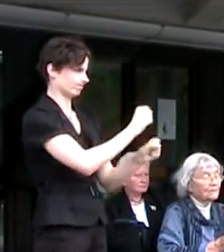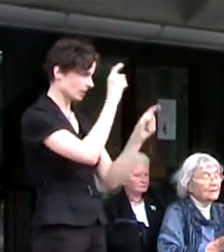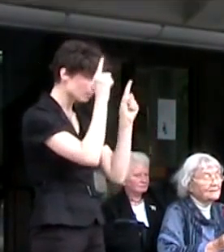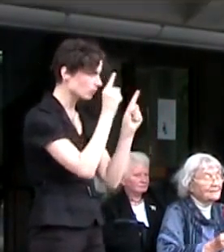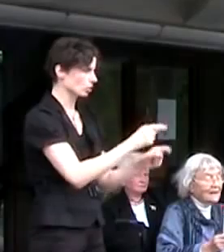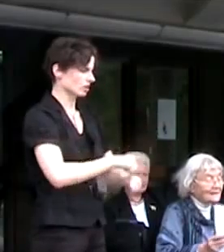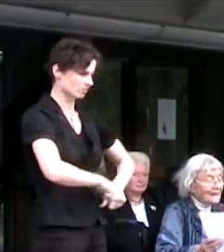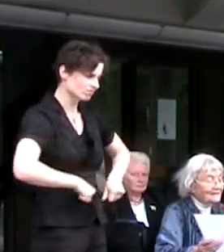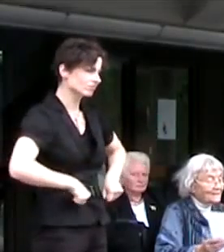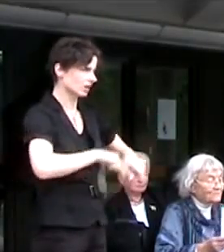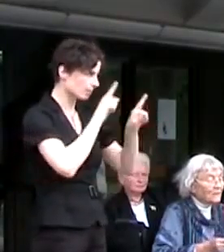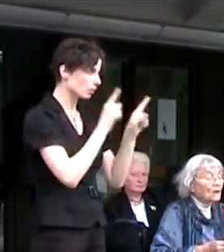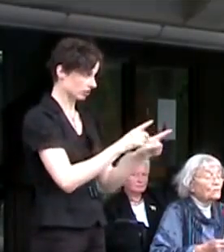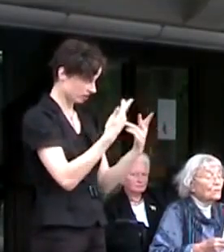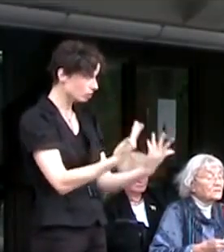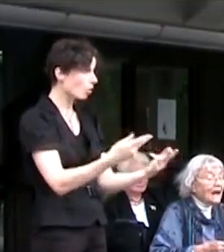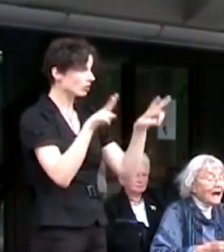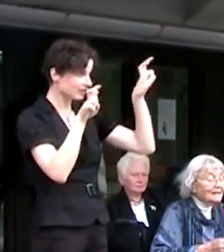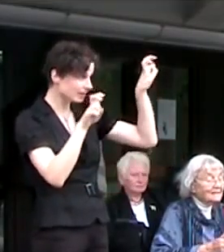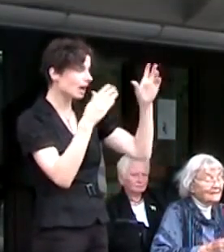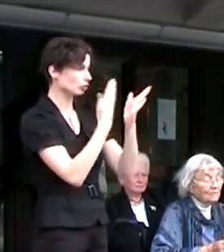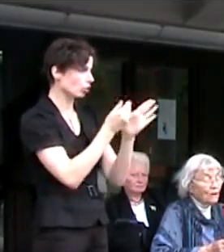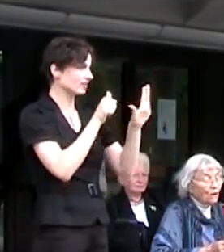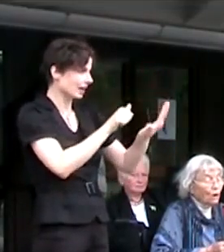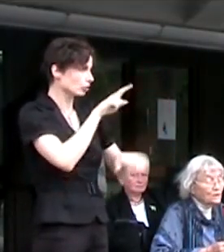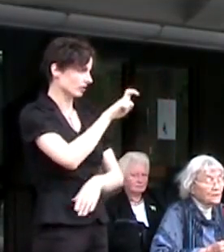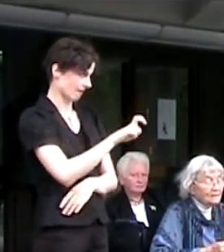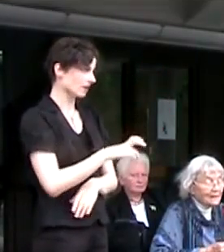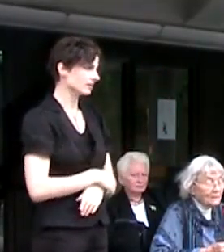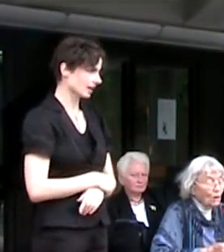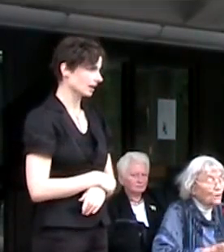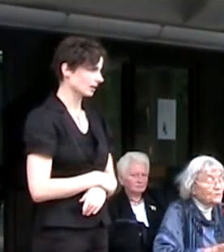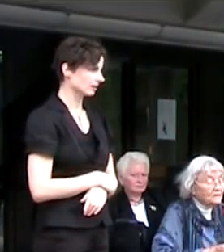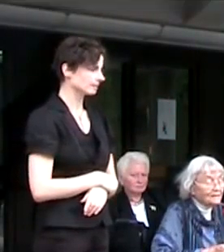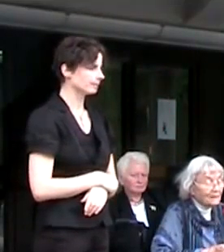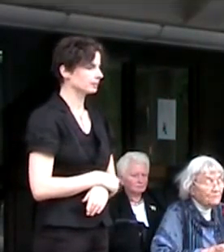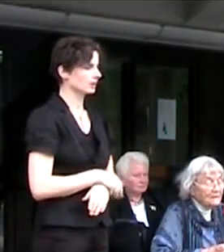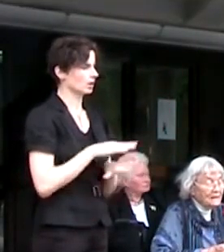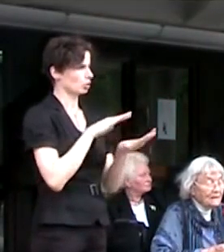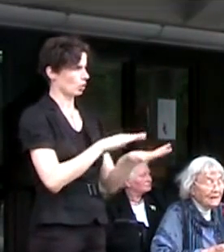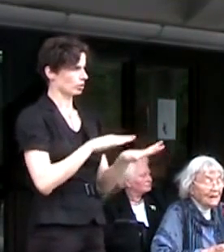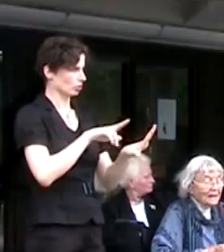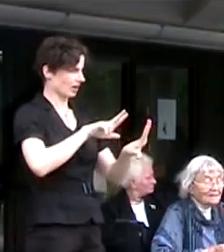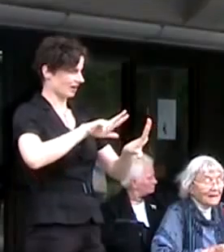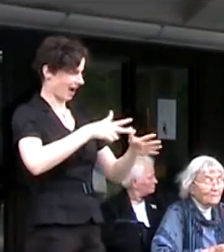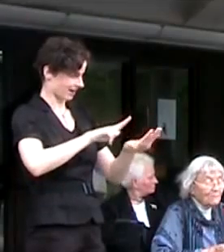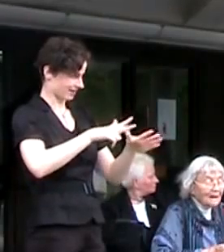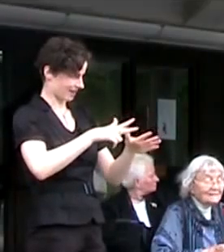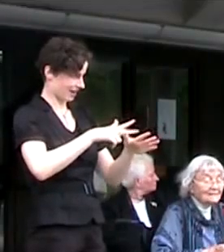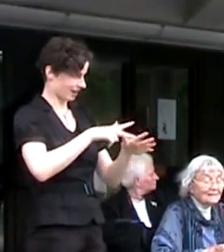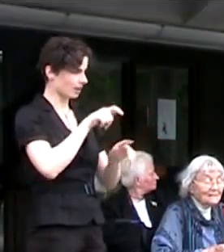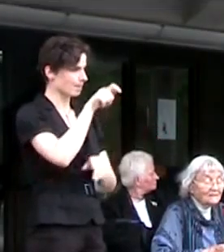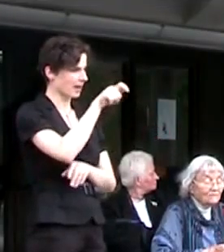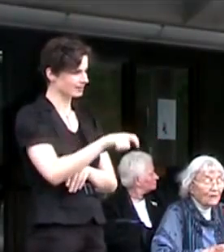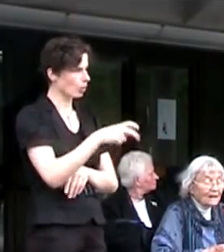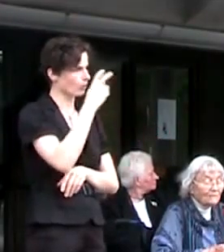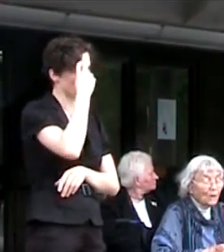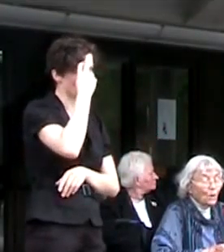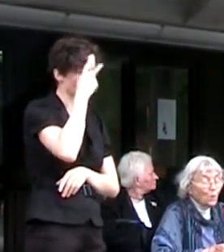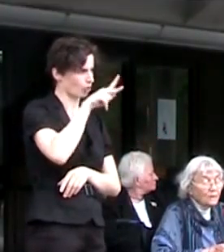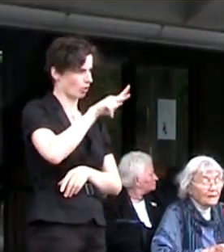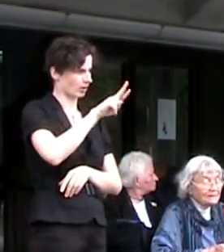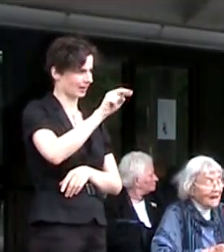Sterilisierung. Zitat Ende. 1918 äußerte Kreplin in seinem meistzitierten